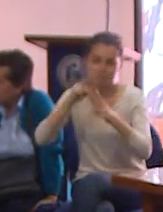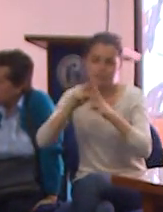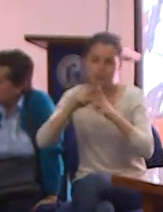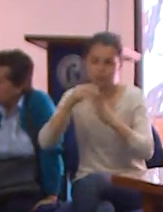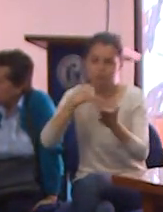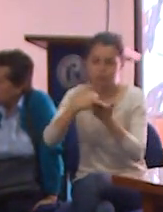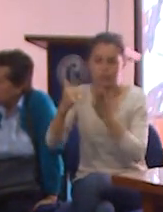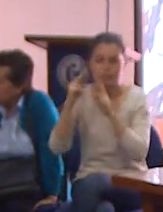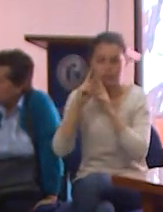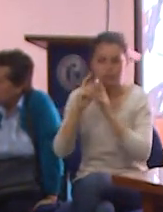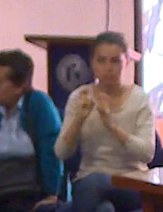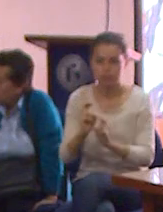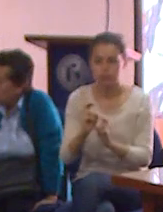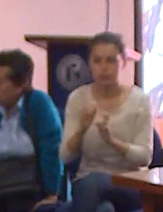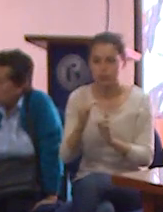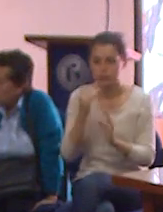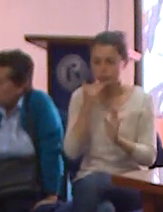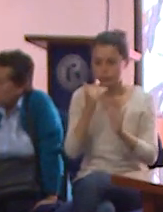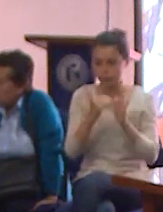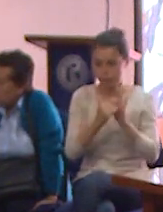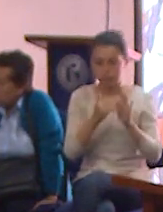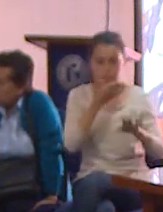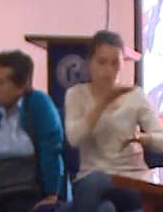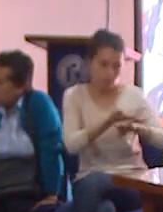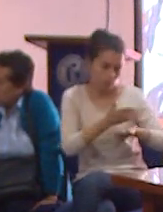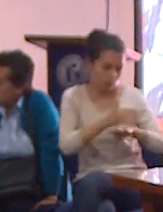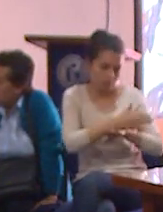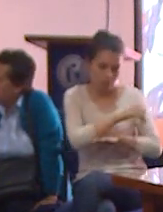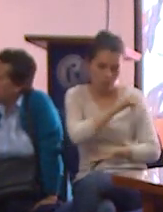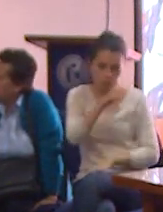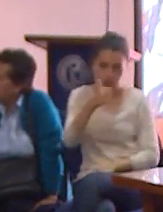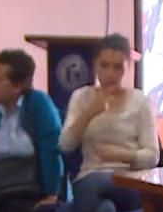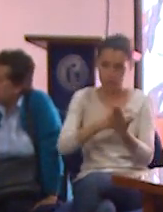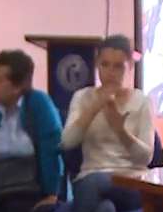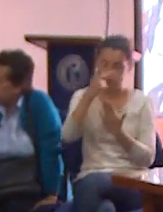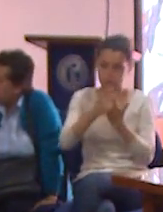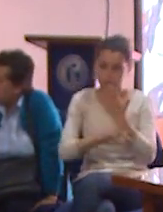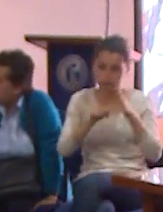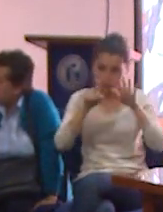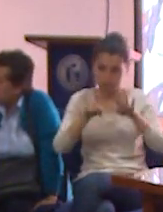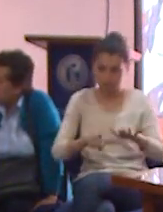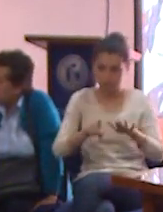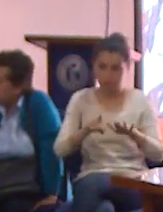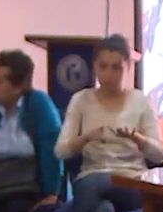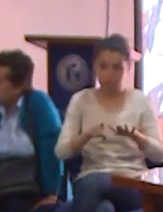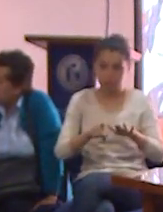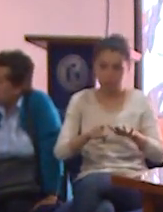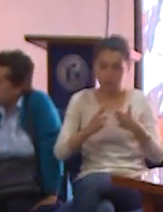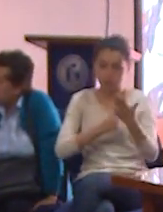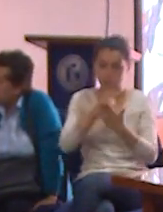el proyecto de semestre que uno, bueno, es, si ese proyecto de